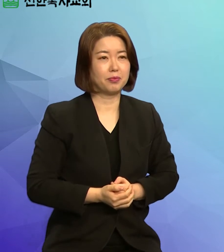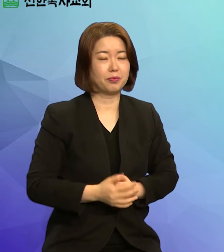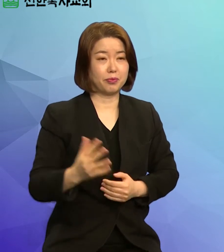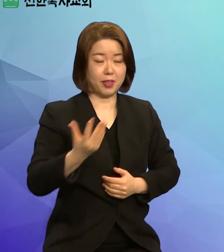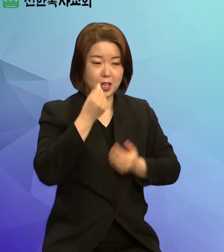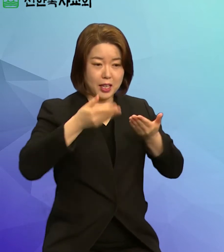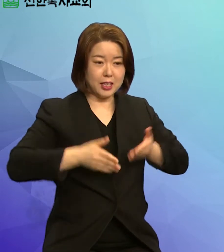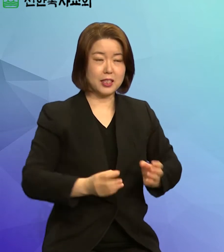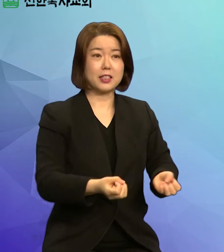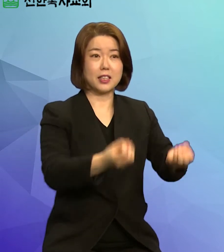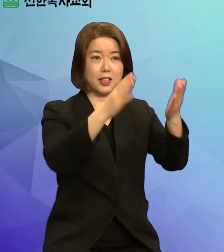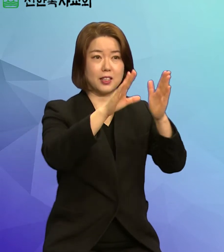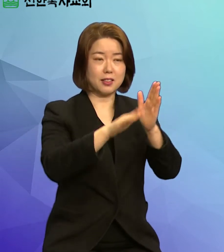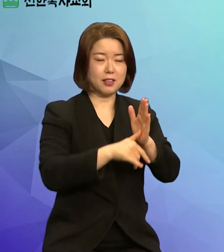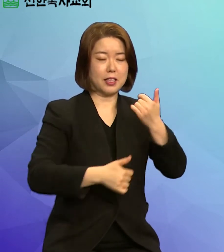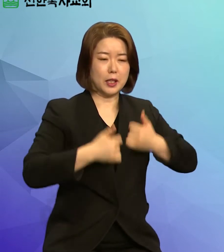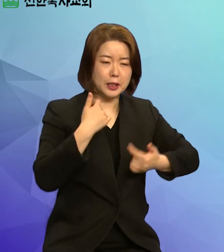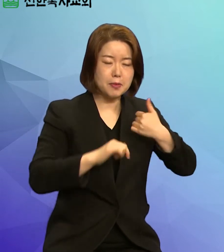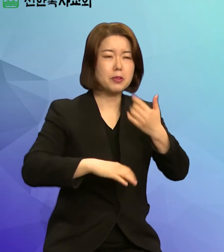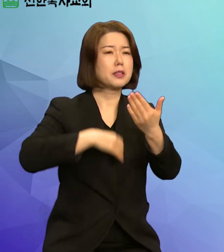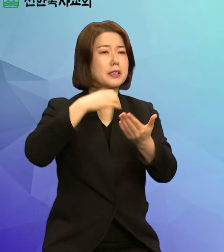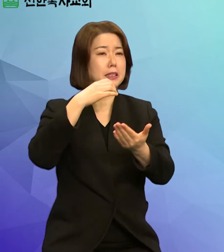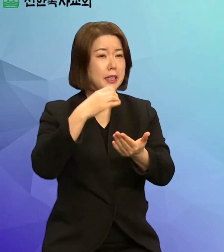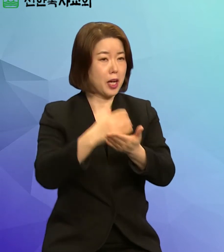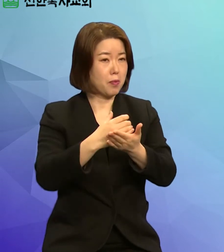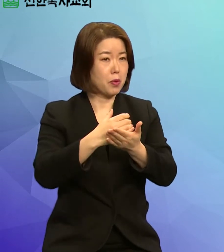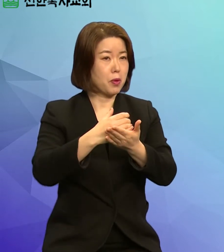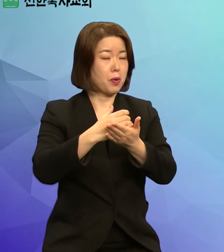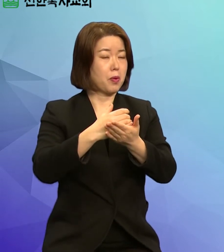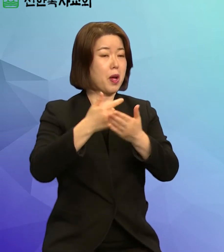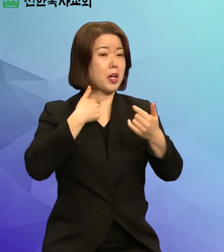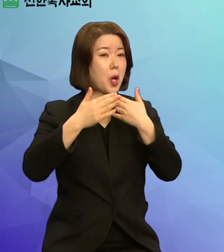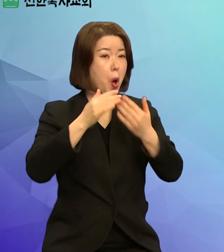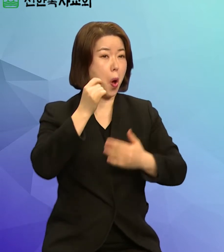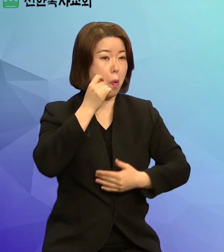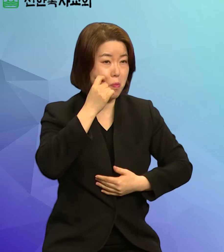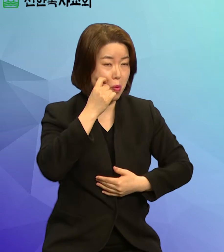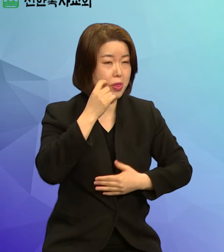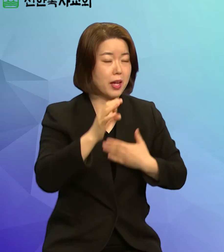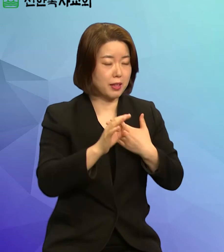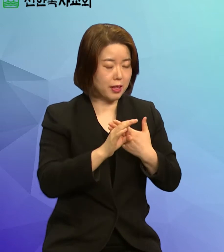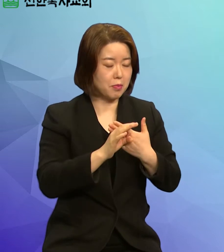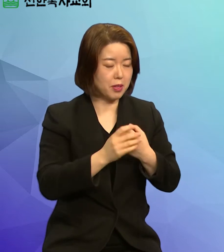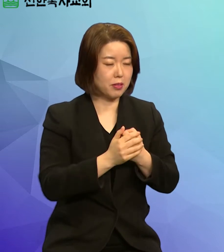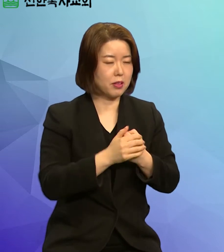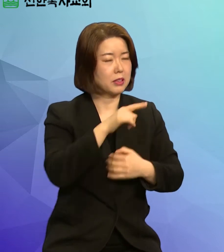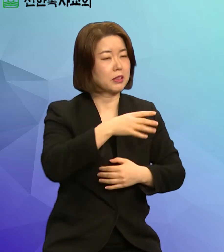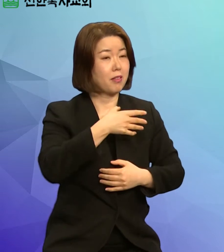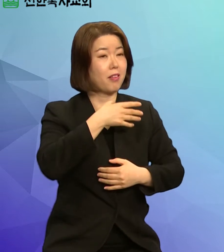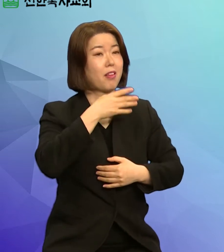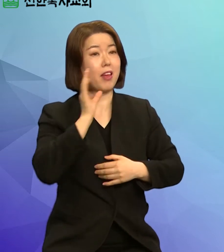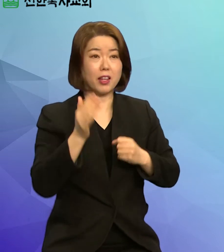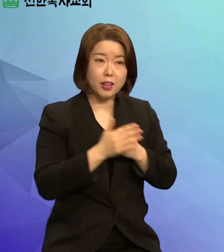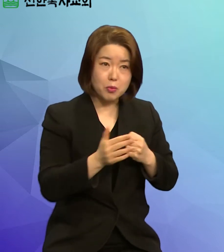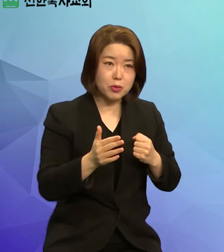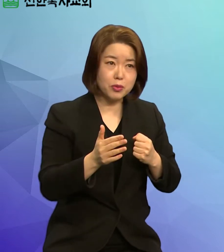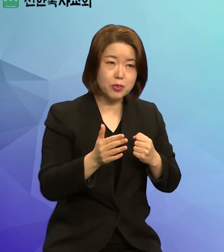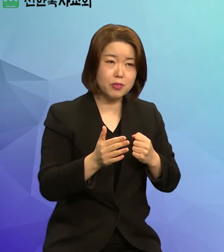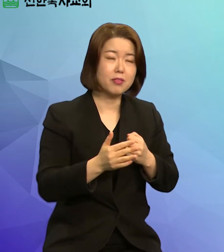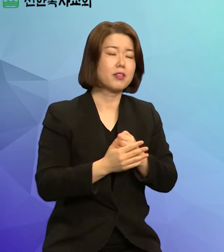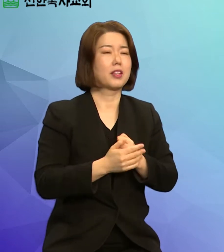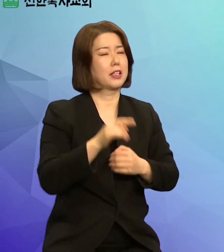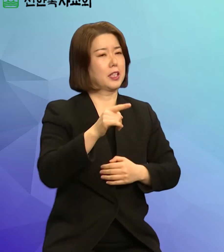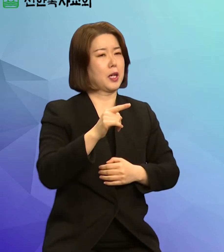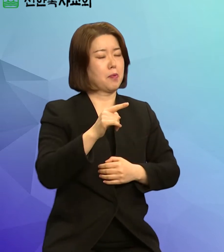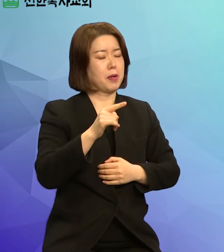성탄절에 기쁨이나 감동을 경험하지 못하는 이유가 나이가 들어서 그런 걸까요? 이건